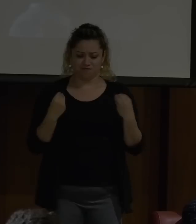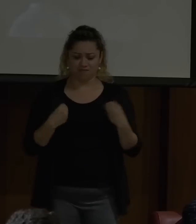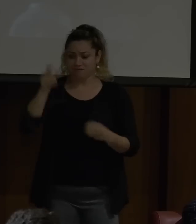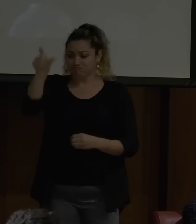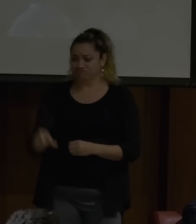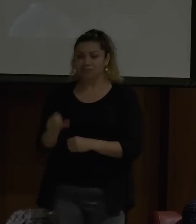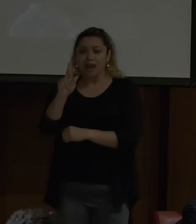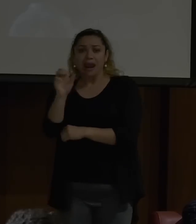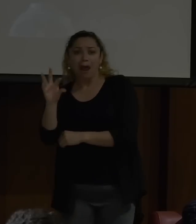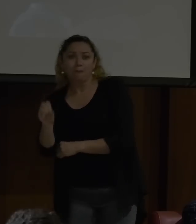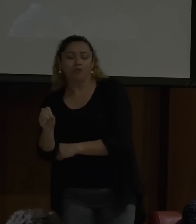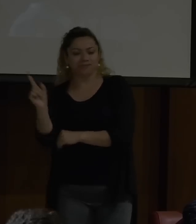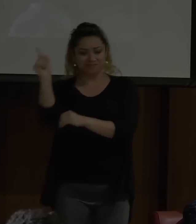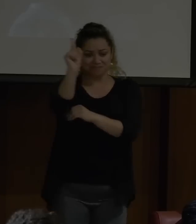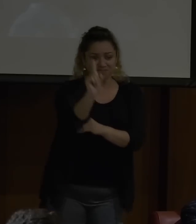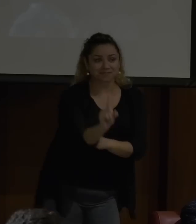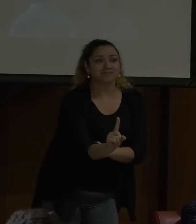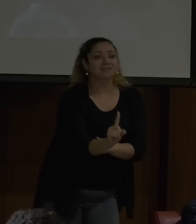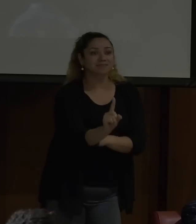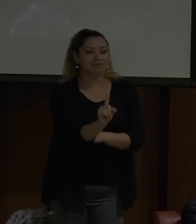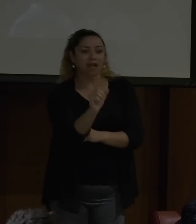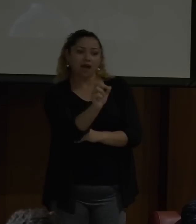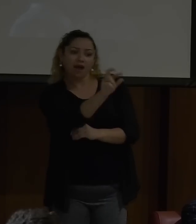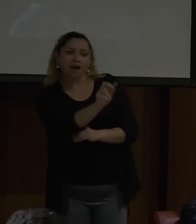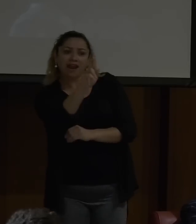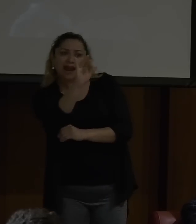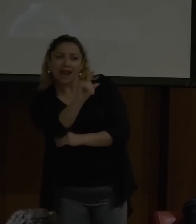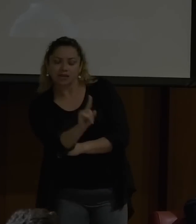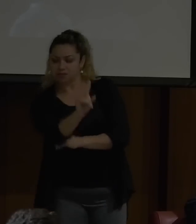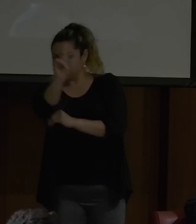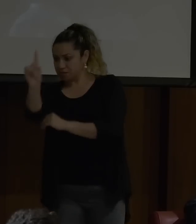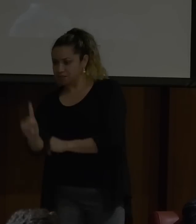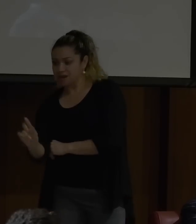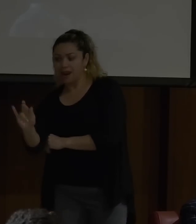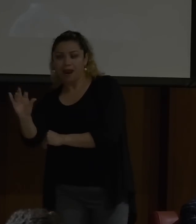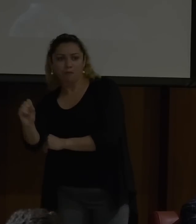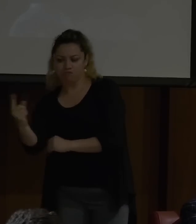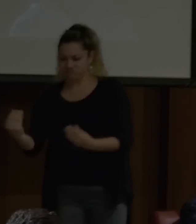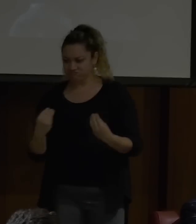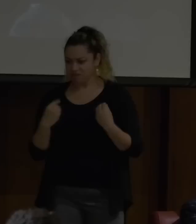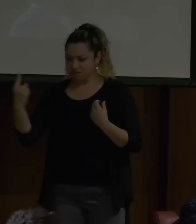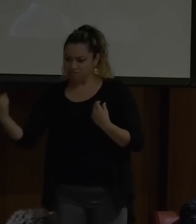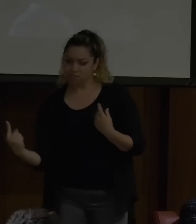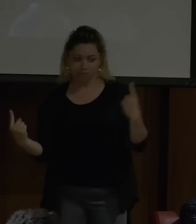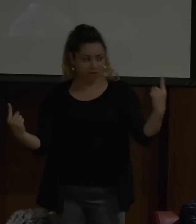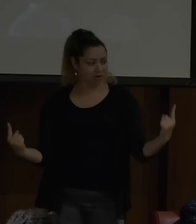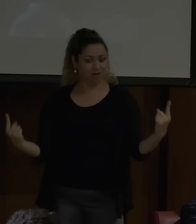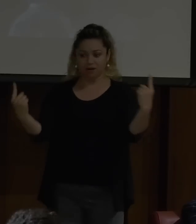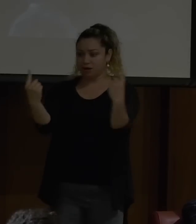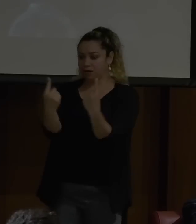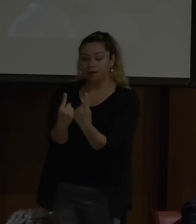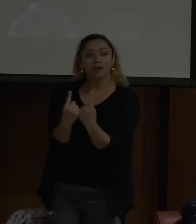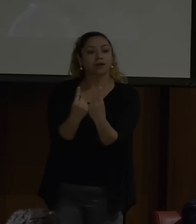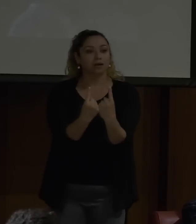y Laureano, Yema González con Reyes. Vive Ramona y Laureano, Yema González con